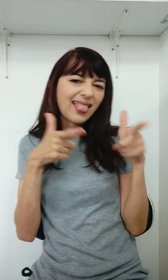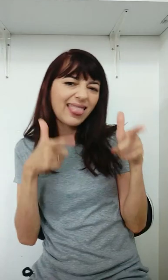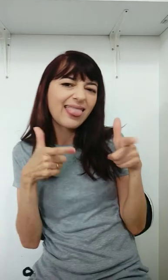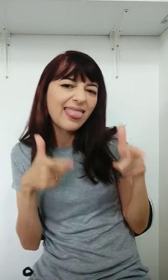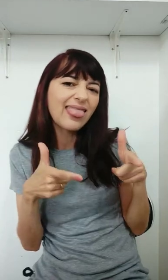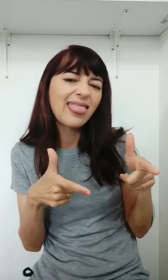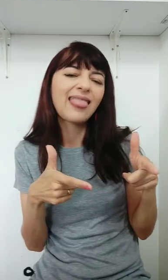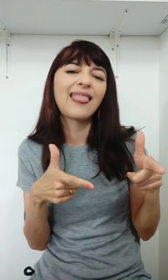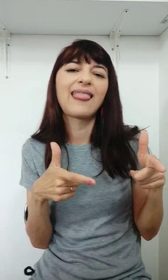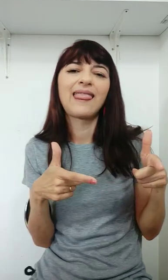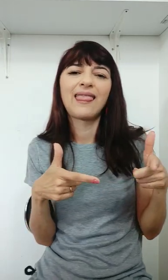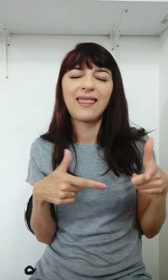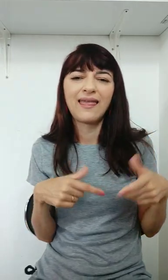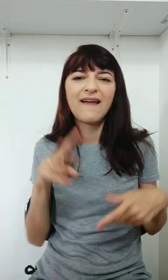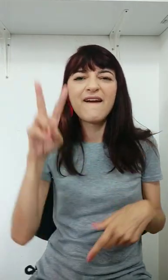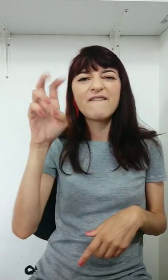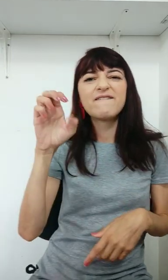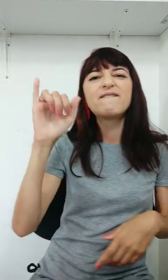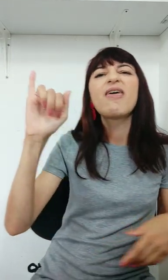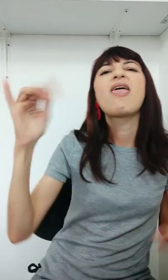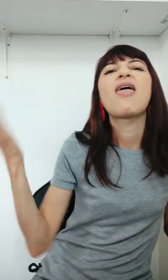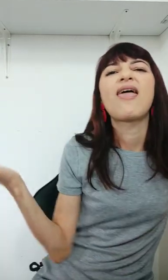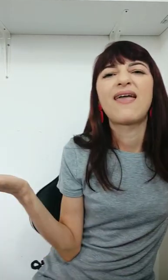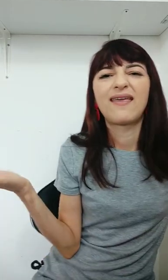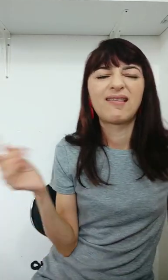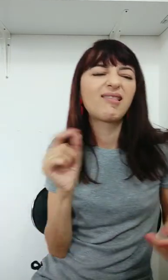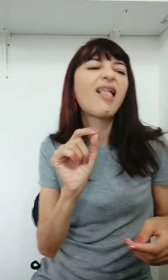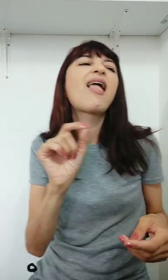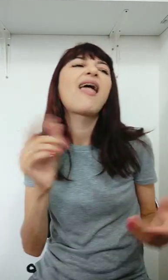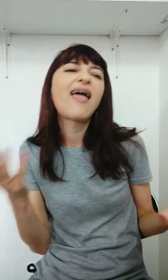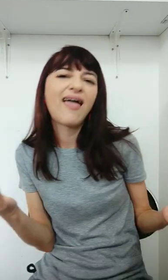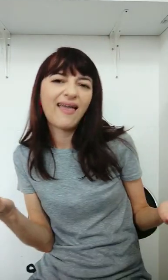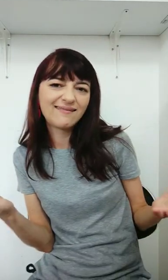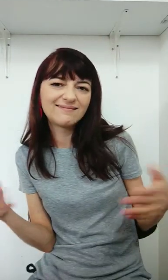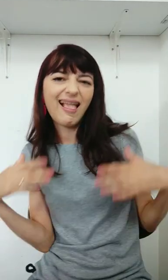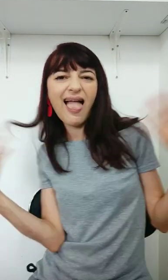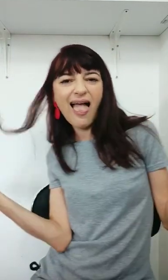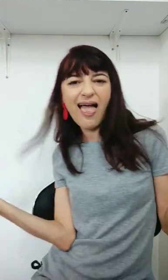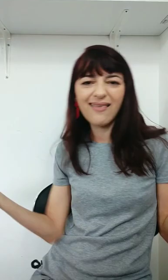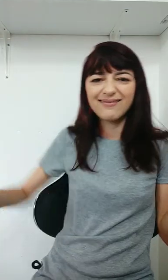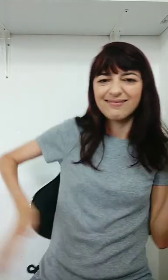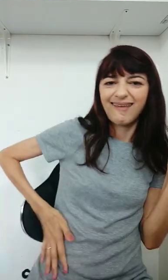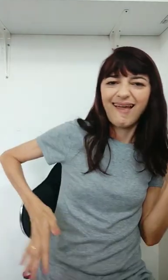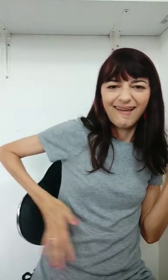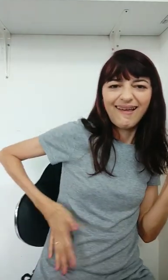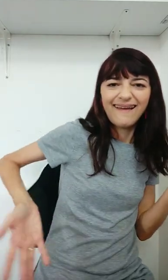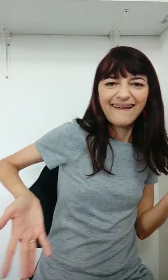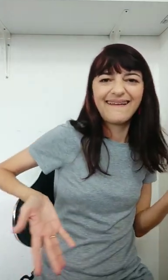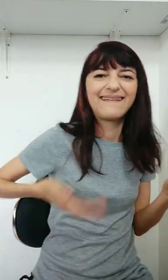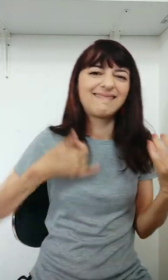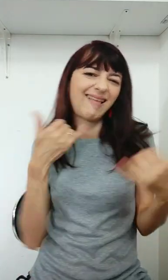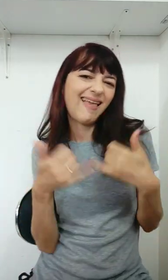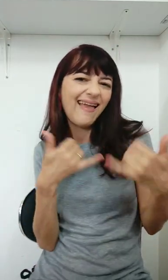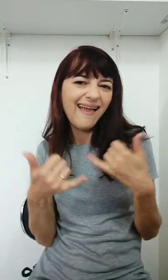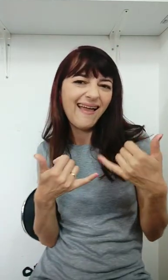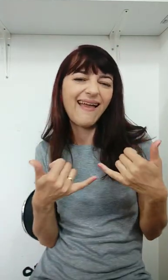no Messenger, as pessoas fazem aqueles resumos, né? Aqueles resumos, né? Velho, VC.